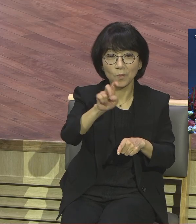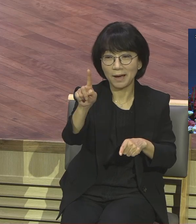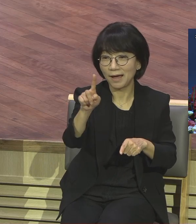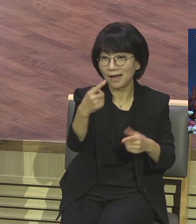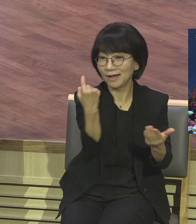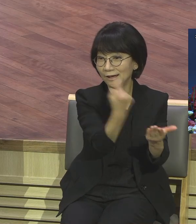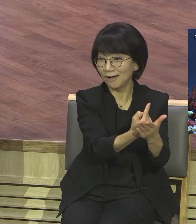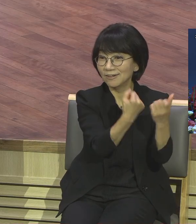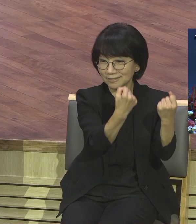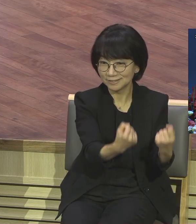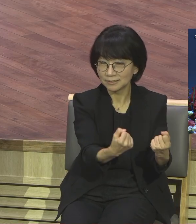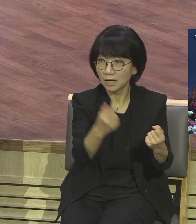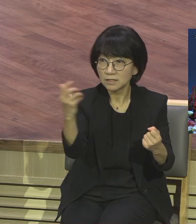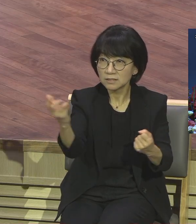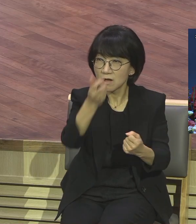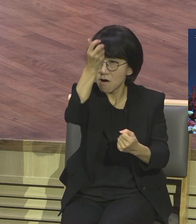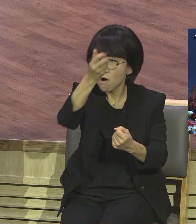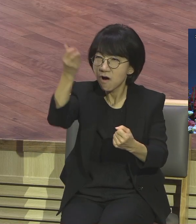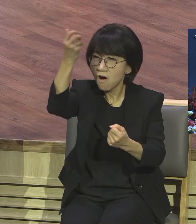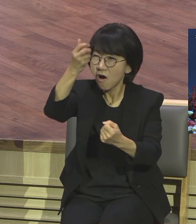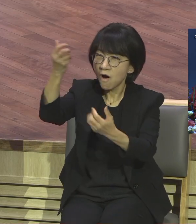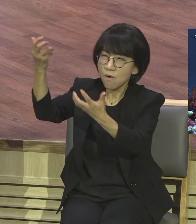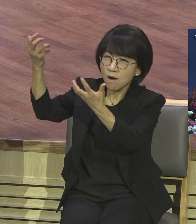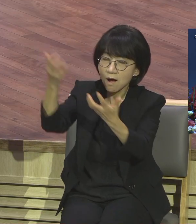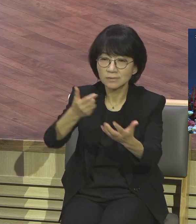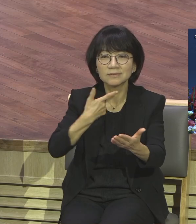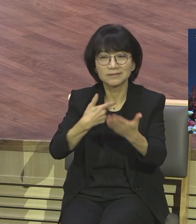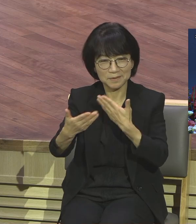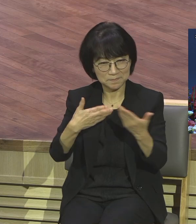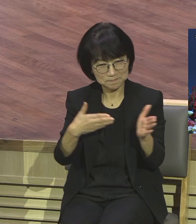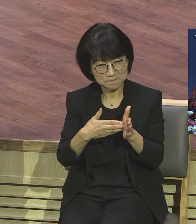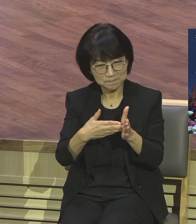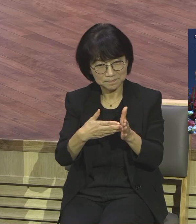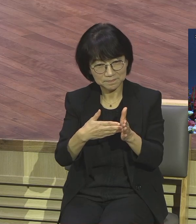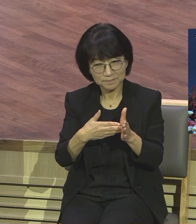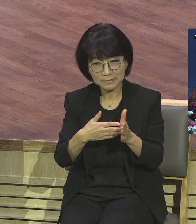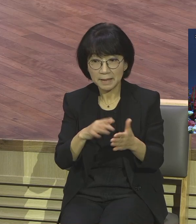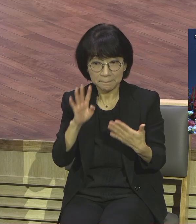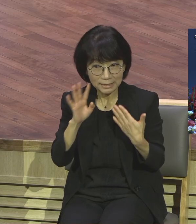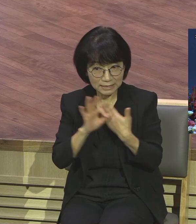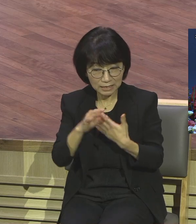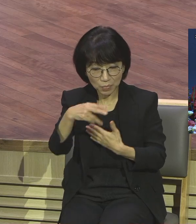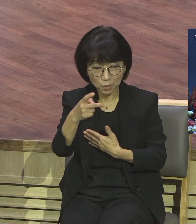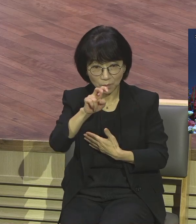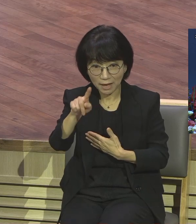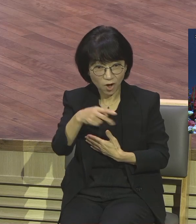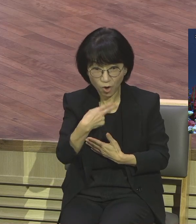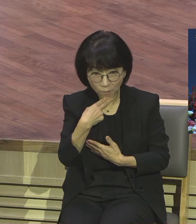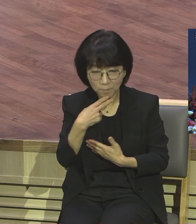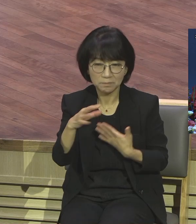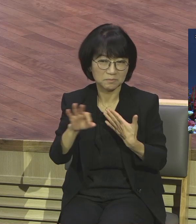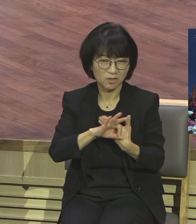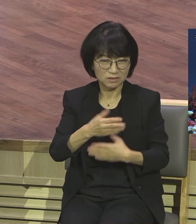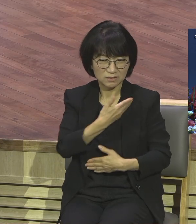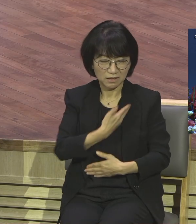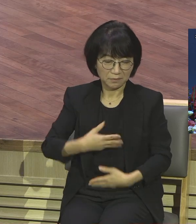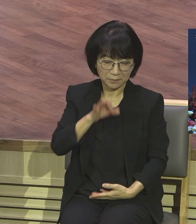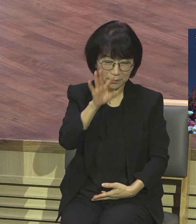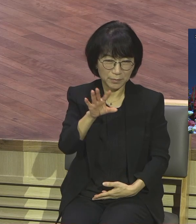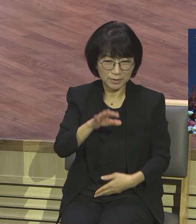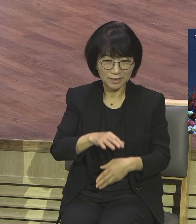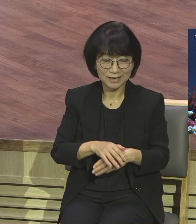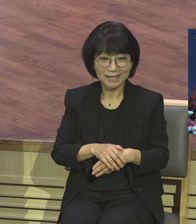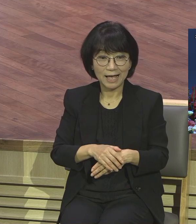강림의 임재를 체험했다는 겁니다. 그때 만약에 도마가 없었다면 제자 못해요. 순교 못해요.